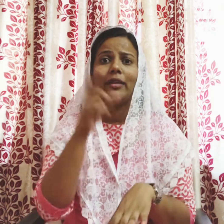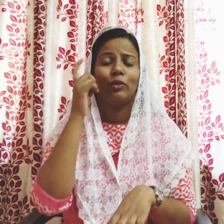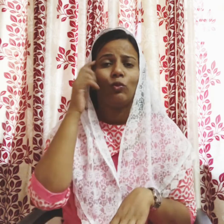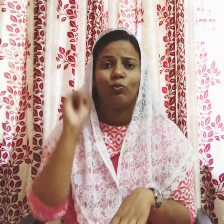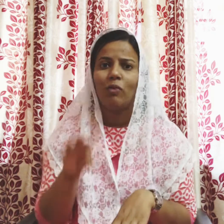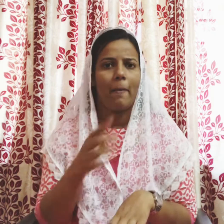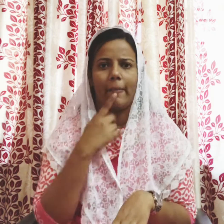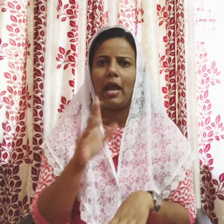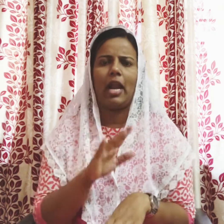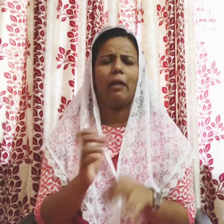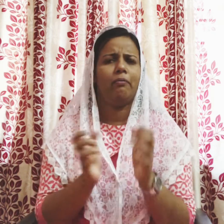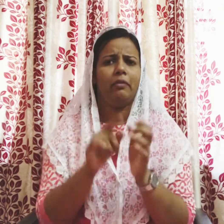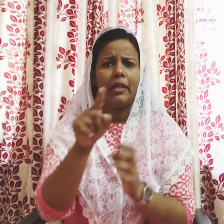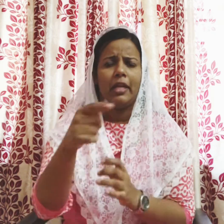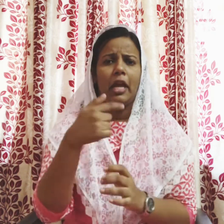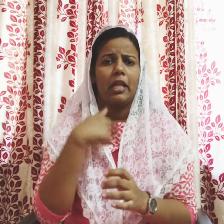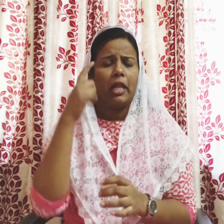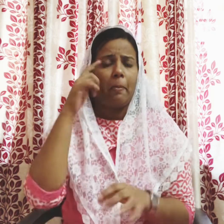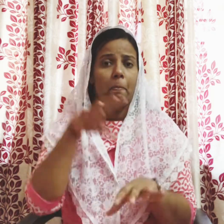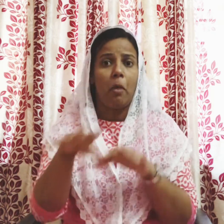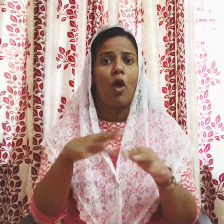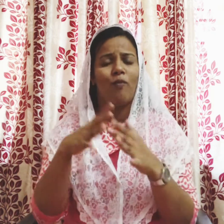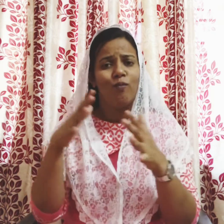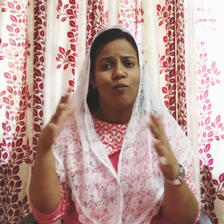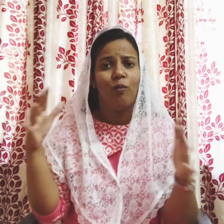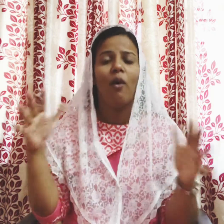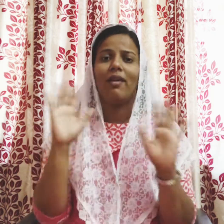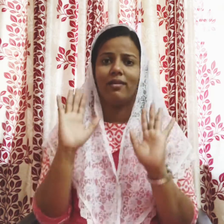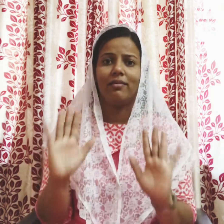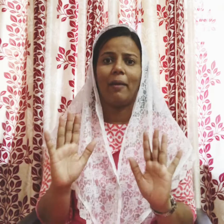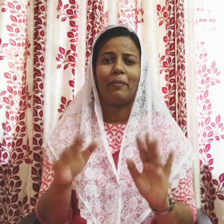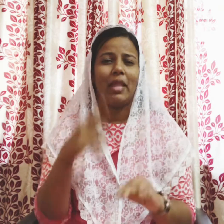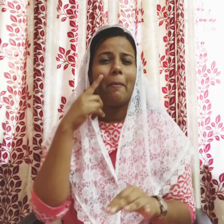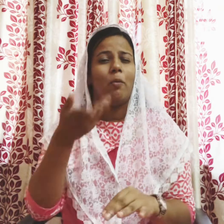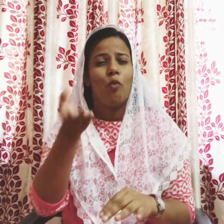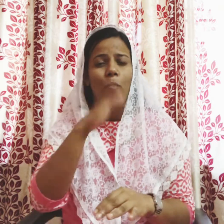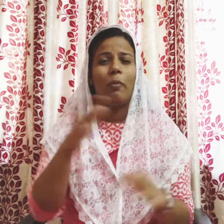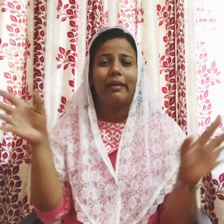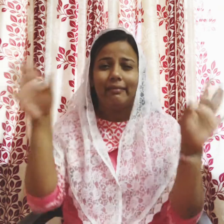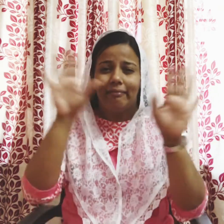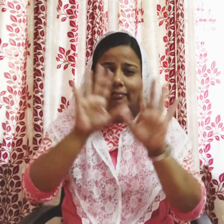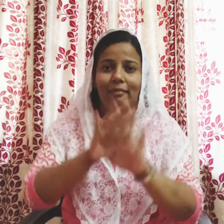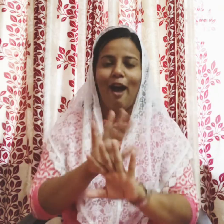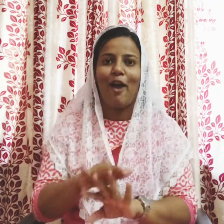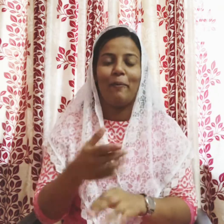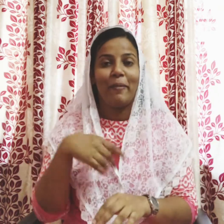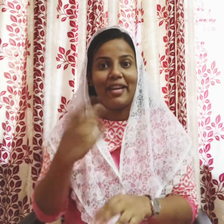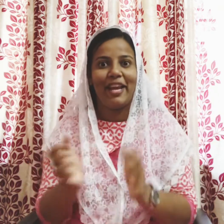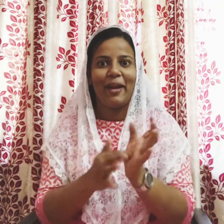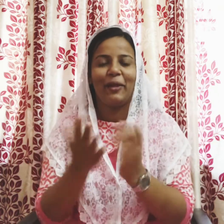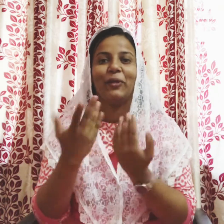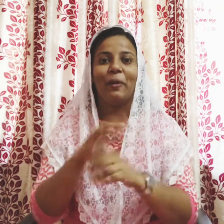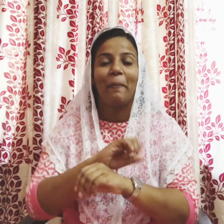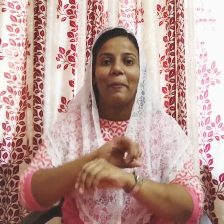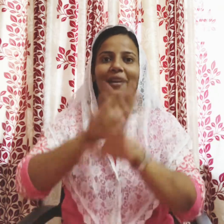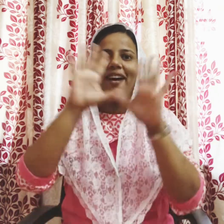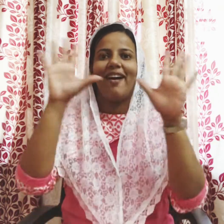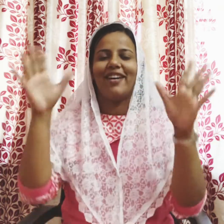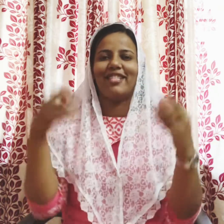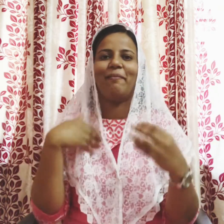പദ്ധതി എന്നെക്കുറിച്ചും നിങ്ങളെക്കുറിച്ചുള്ളത് വലുതാണ്. ഒന്ന്, അതാണ് പറയുന്നത്, നിങ്ങളോ അന്ധകാരത്തിൽ നിന്നും അത്ഭുത പ്രകാശത്തിലേക്ക് വിളിച്ചിരിക്കുന്നു. എന്തിനു